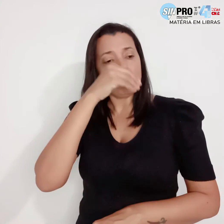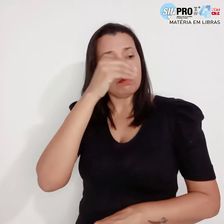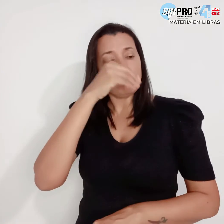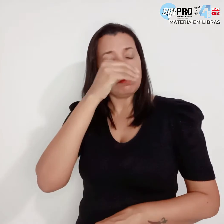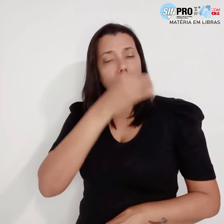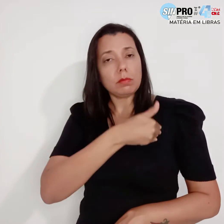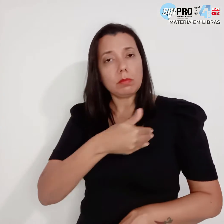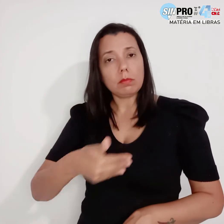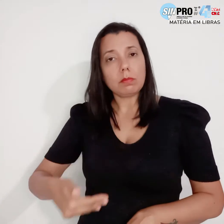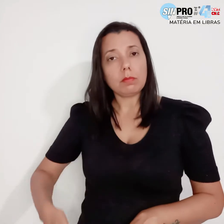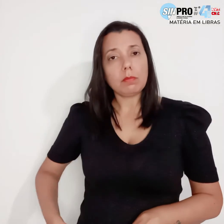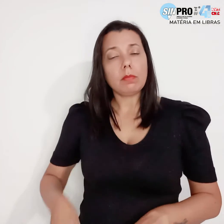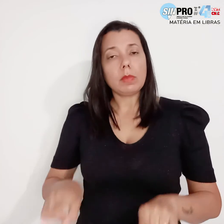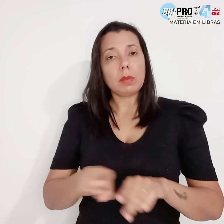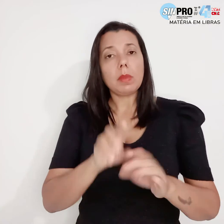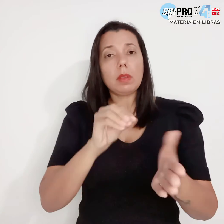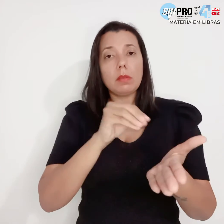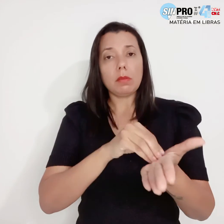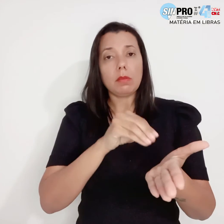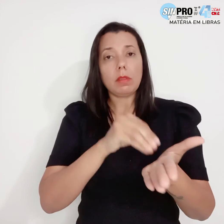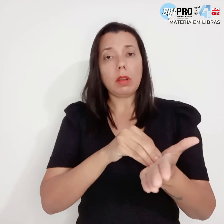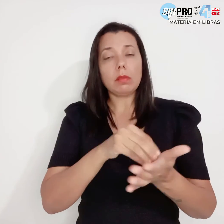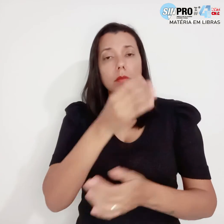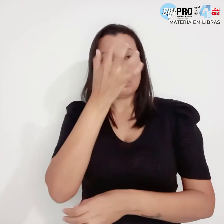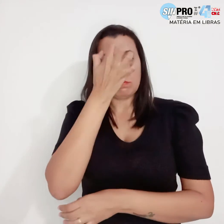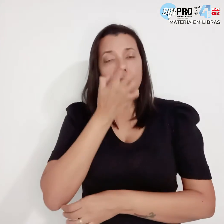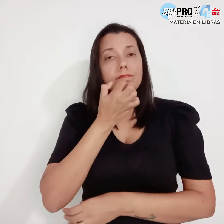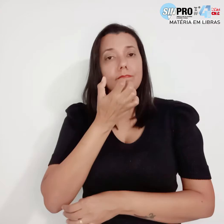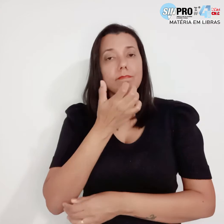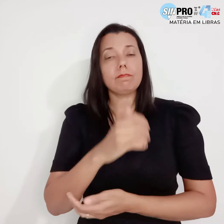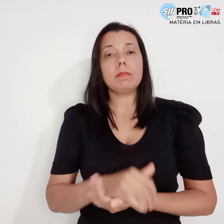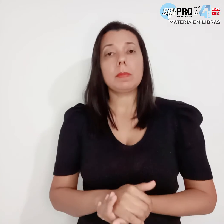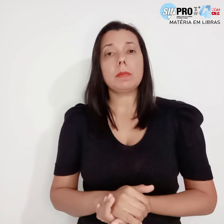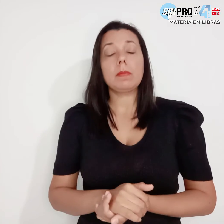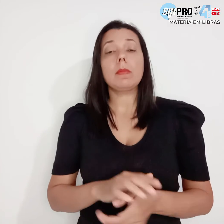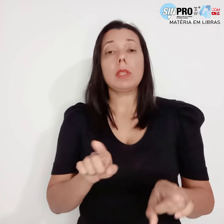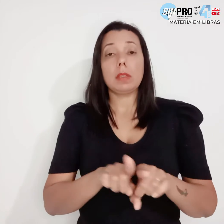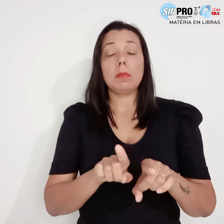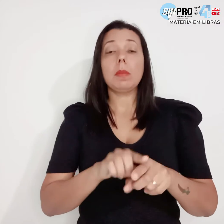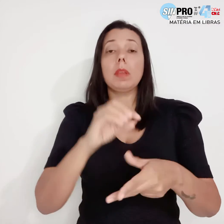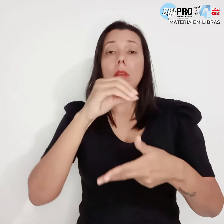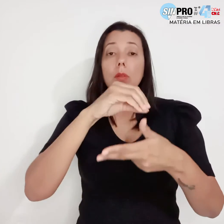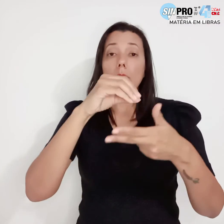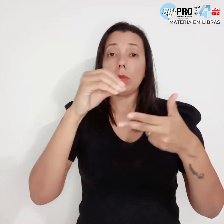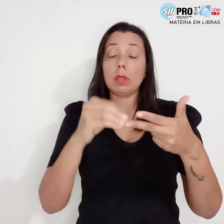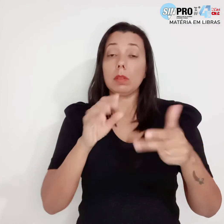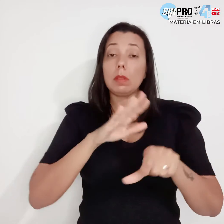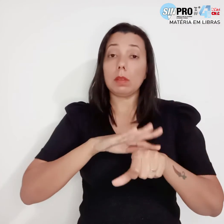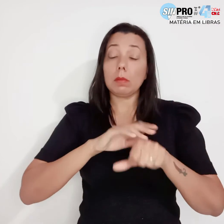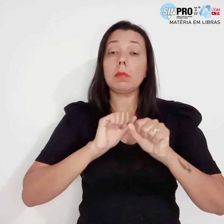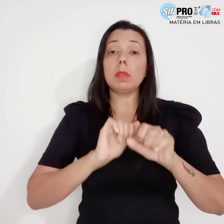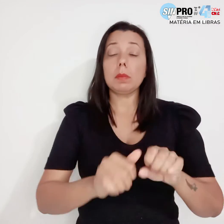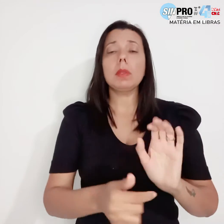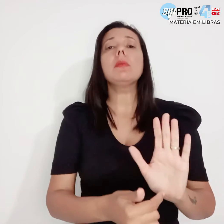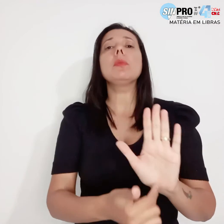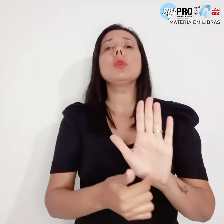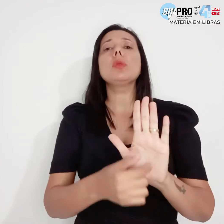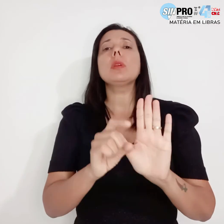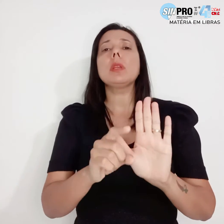do governo e a falta de seriedade. Além do Enem, a pandemia mostrou como o